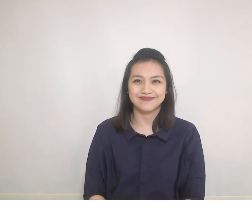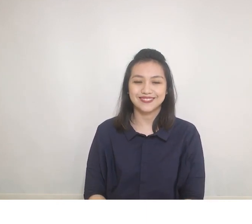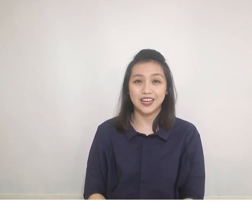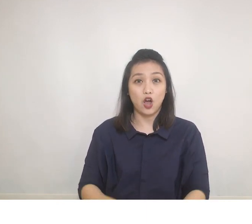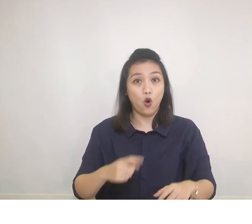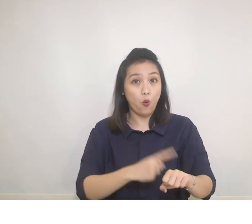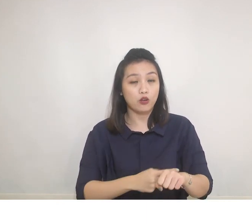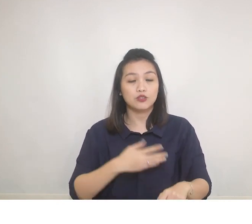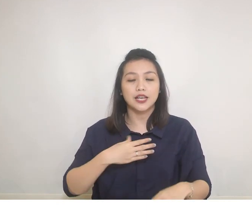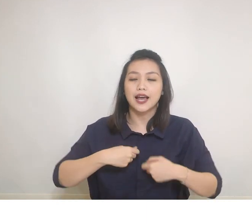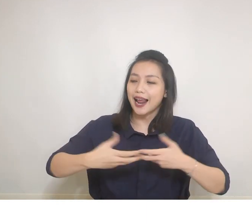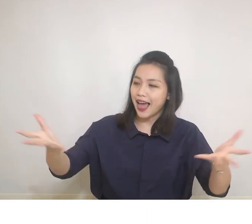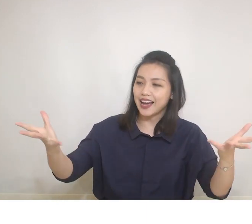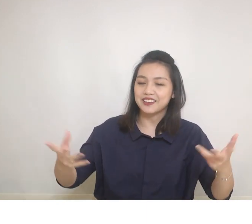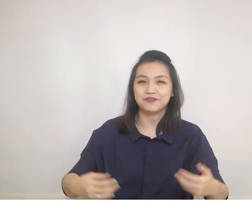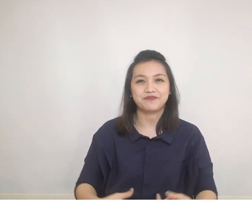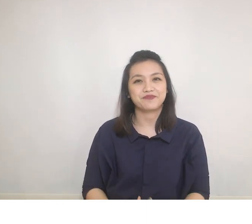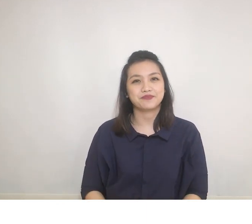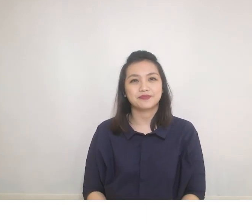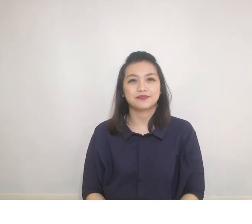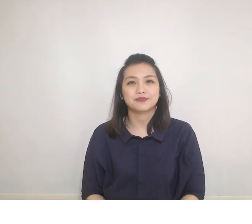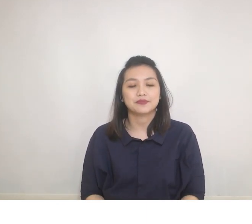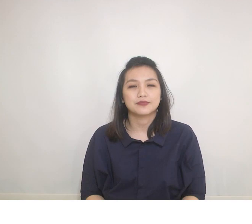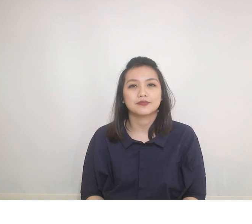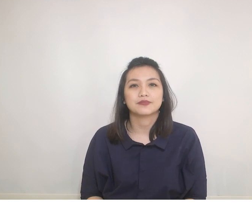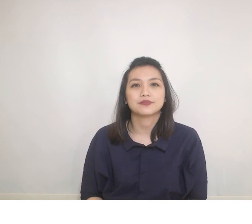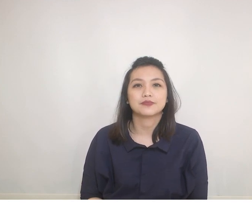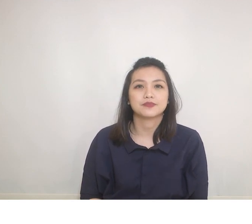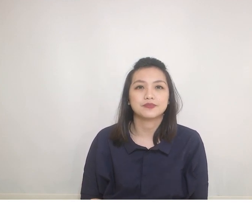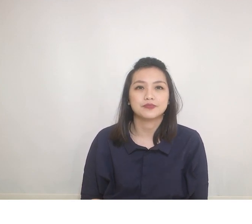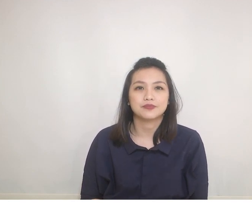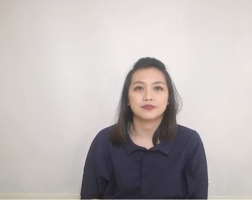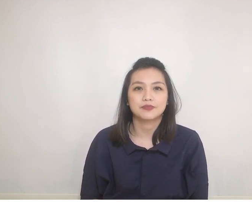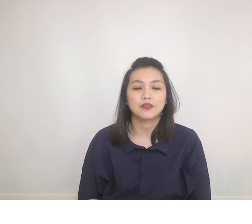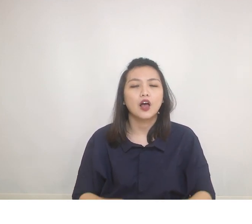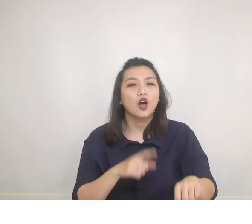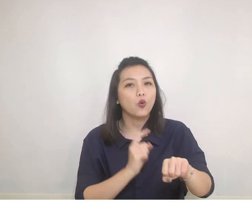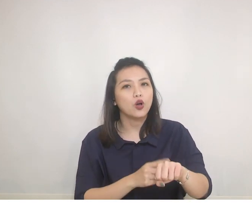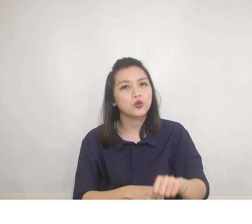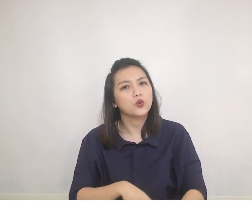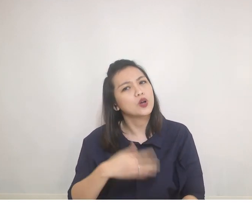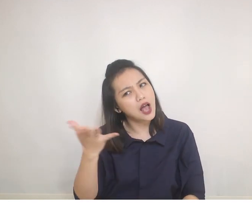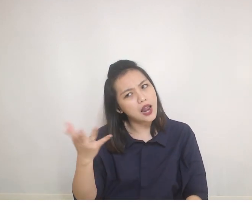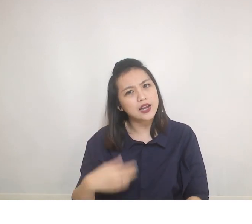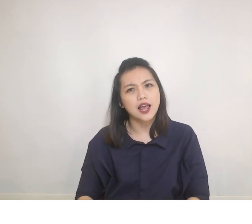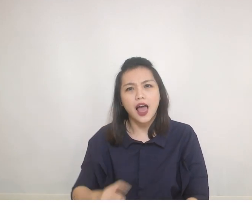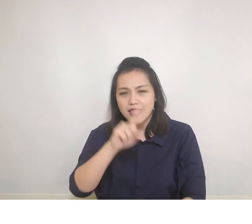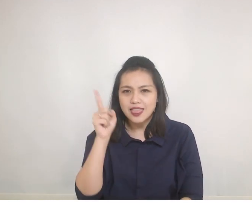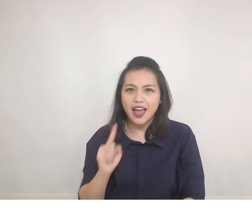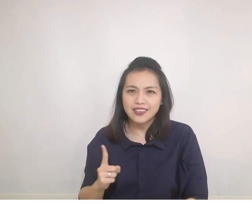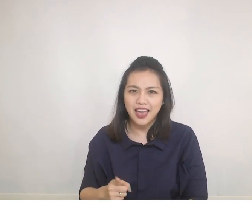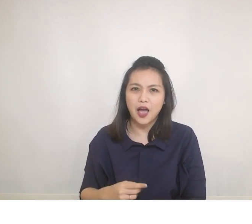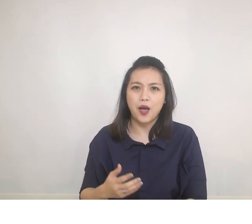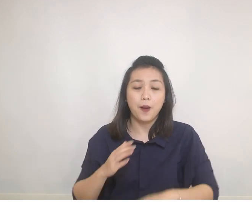bangun bisnis hanya untuk nambah jumlah karyawan. Anda ngerti maksud saya? Iya, iya. Saya